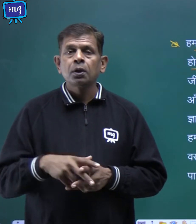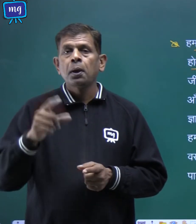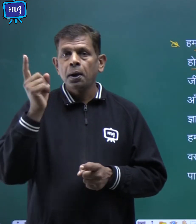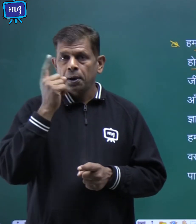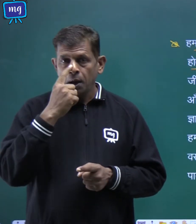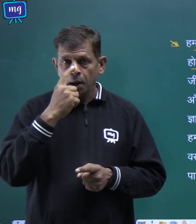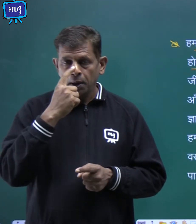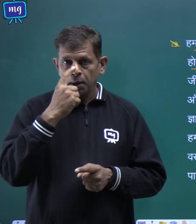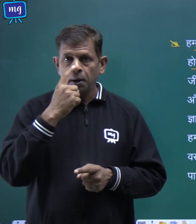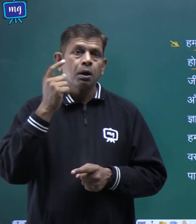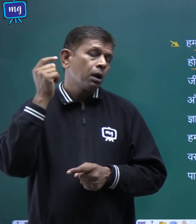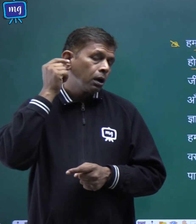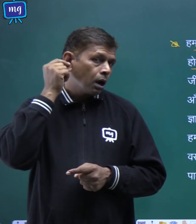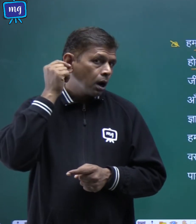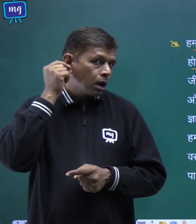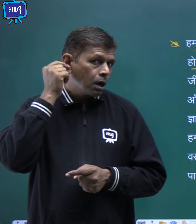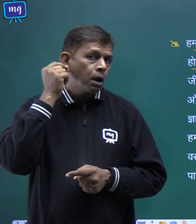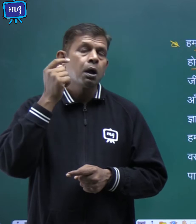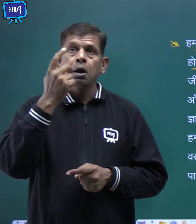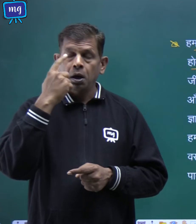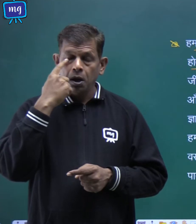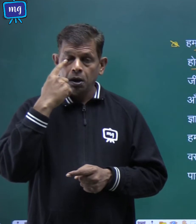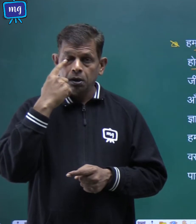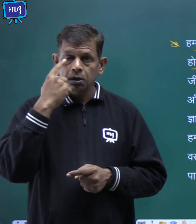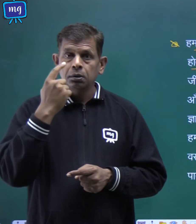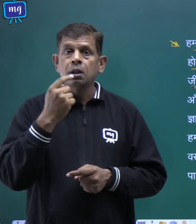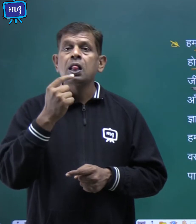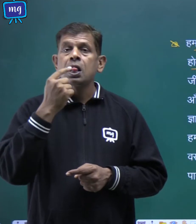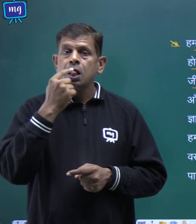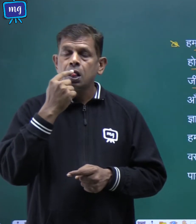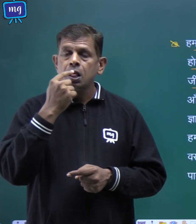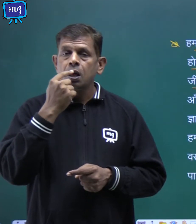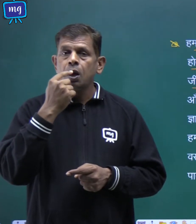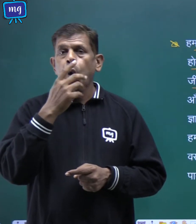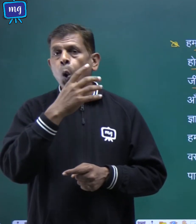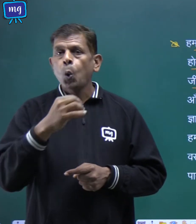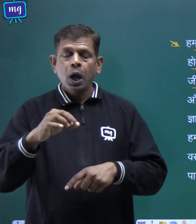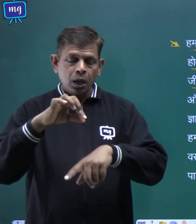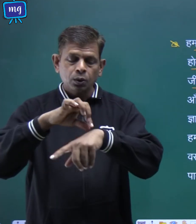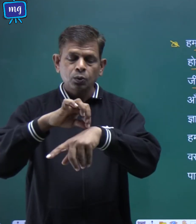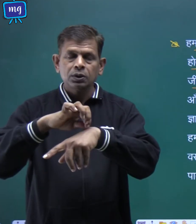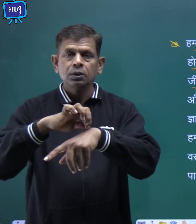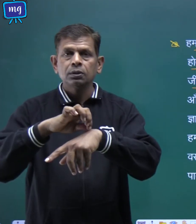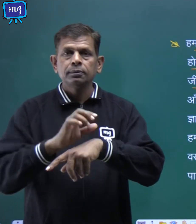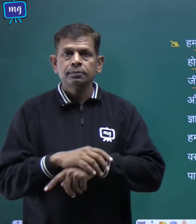नाक, कान, आँख, जीभ व त्वचा।